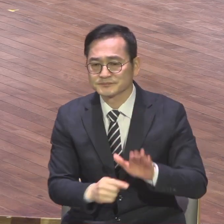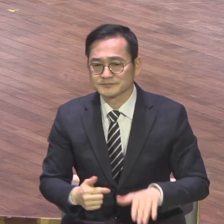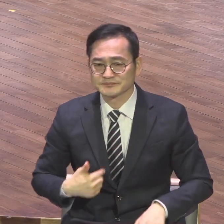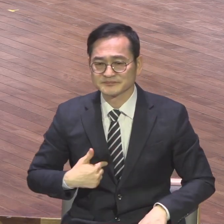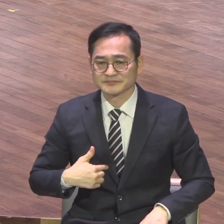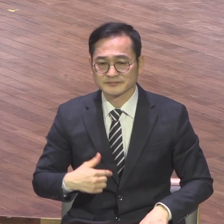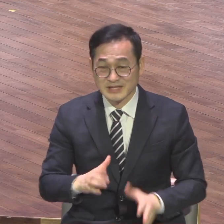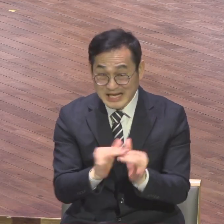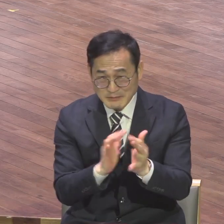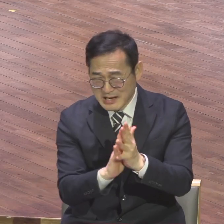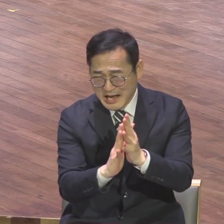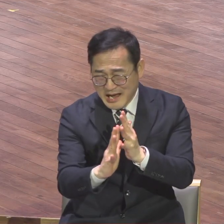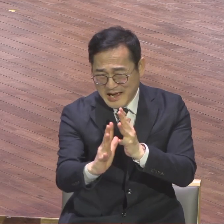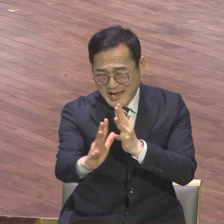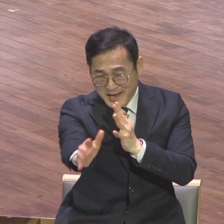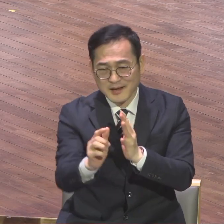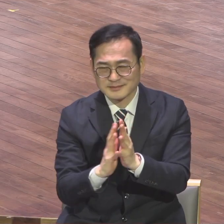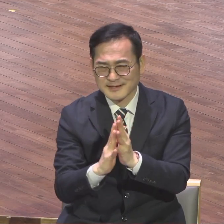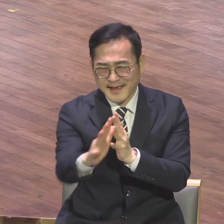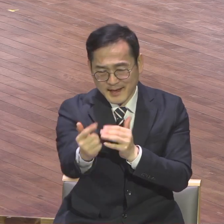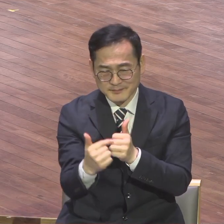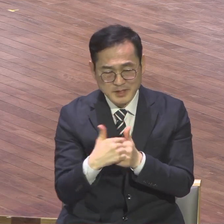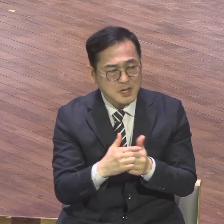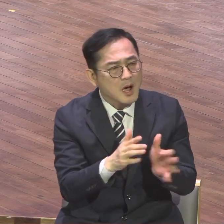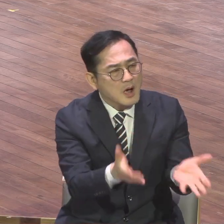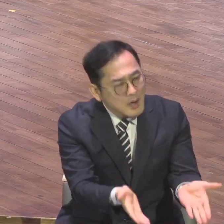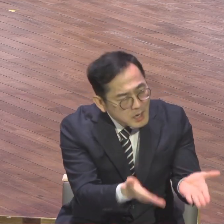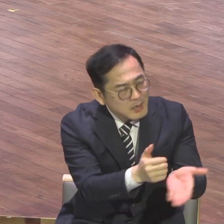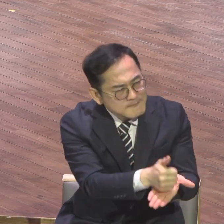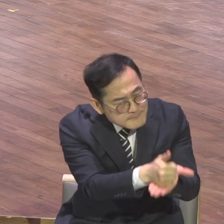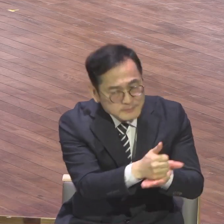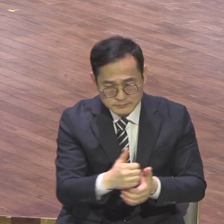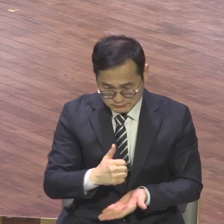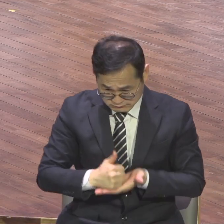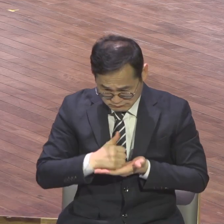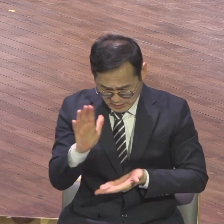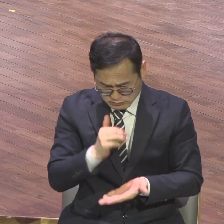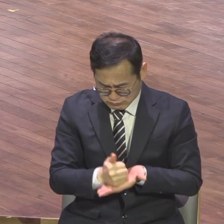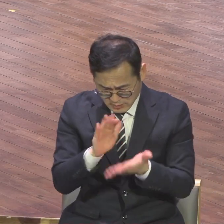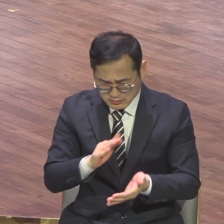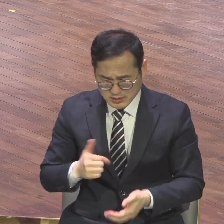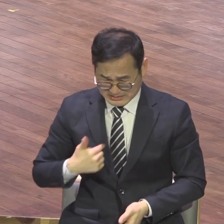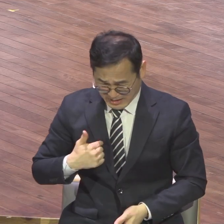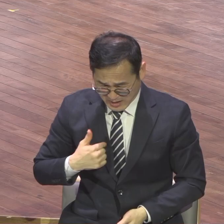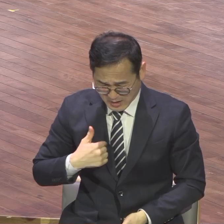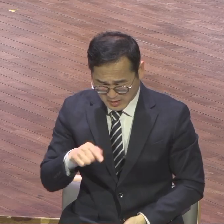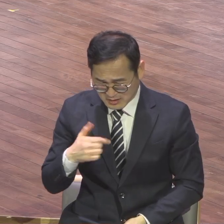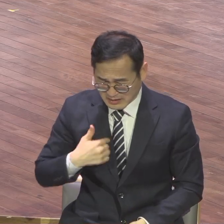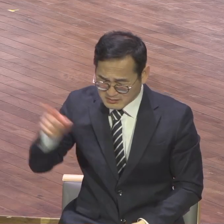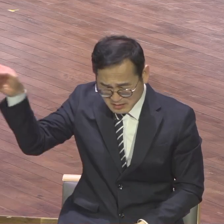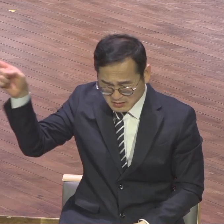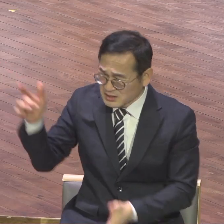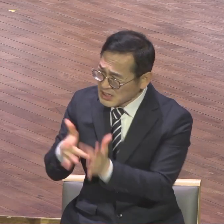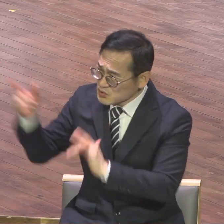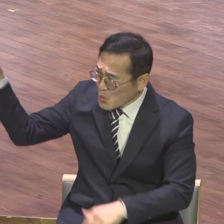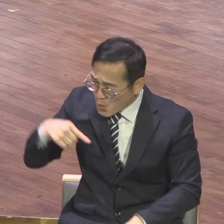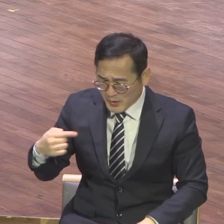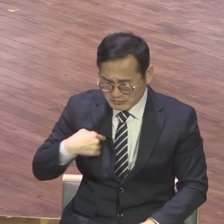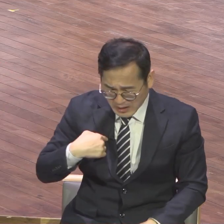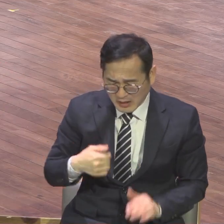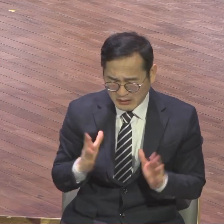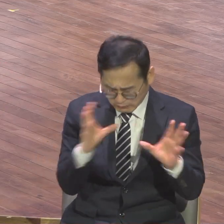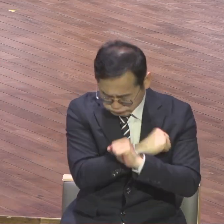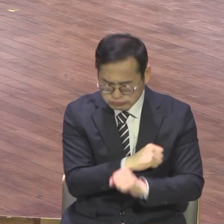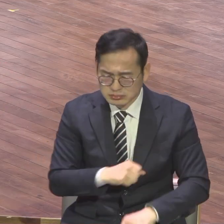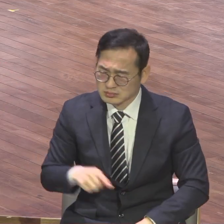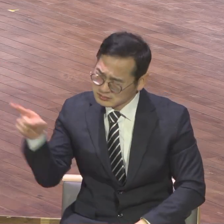나는 막 그분 오시면 이 신발끈 풀 자격도 없다. 그거 한번 말하기 쉬운 말 아닙니다. 전부